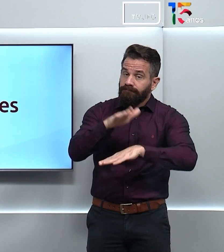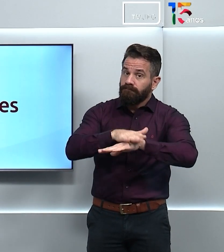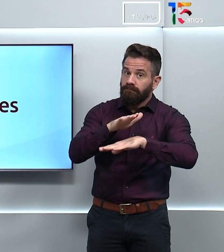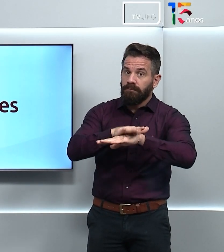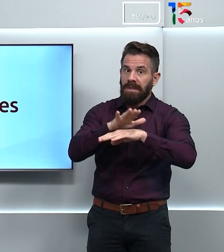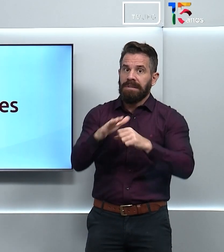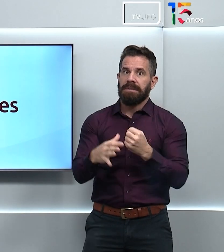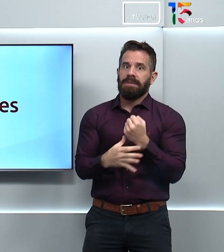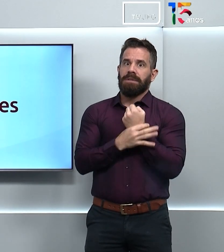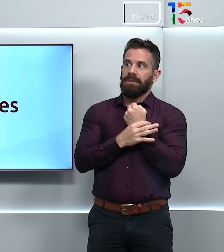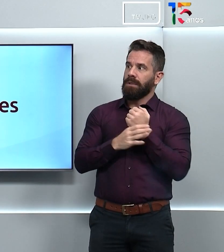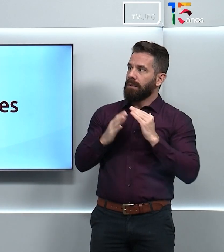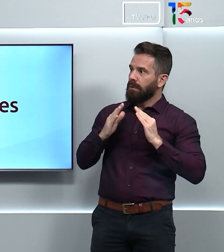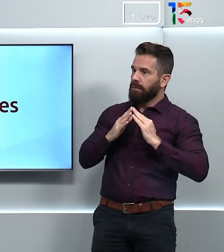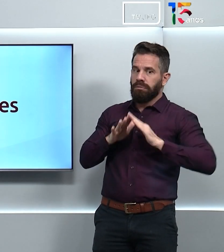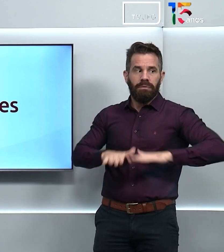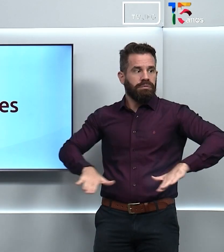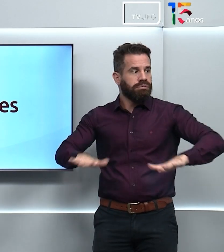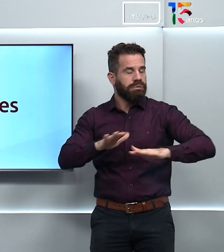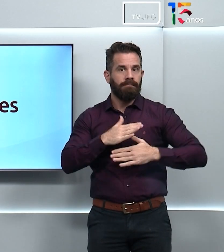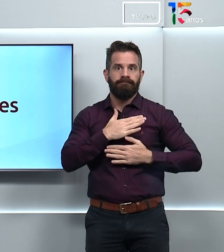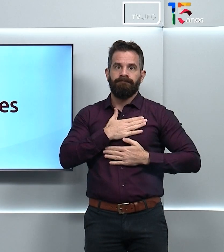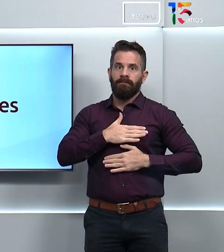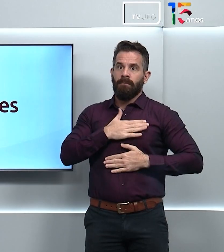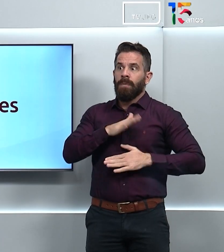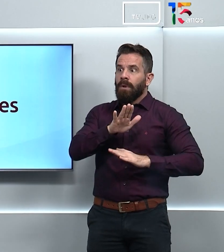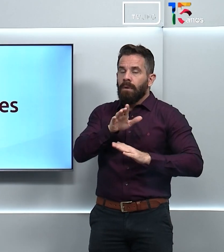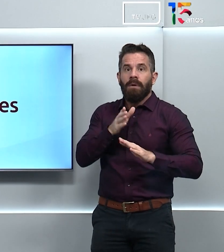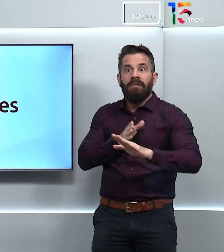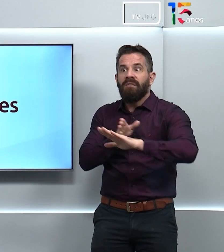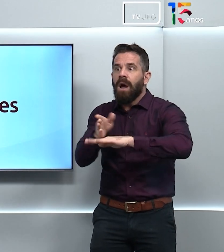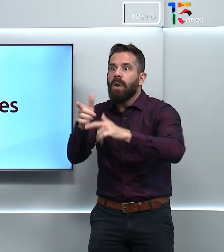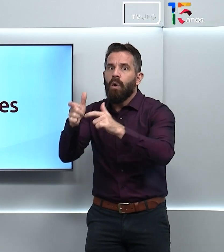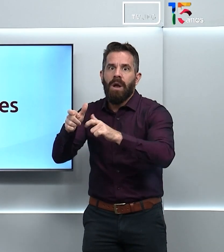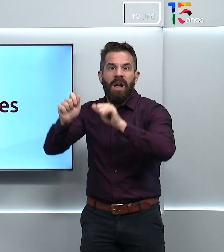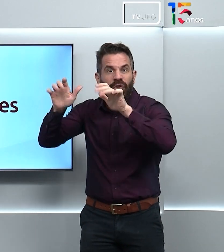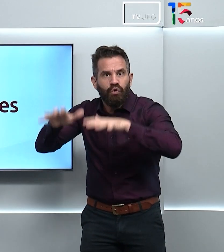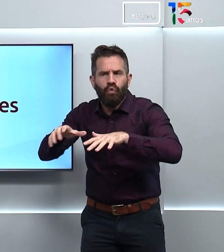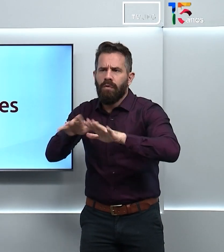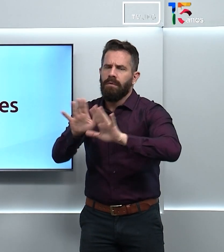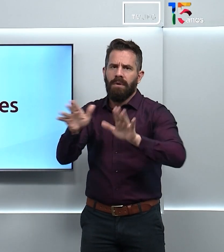se aventure nas enxurradas, nos alagamentos, que é muito perigoso.